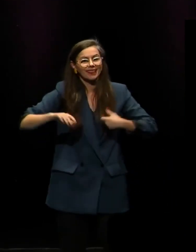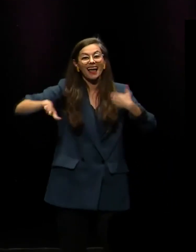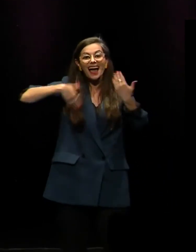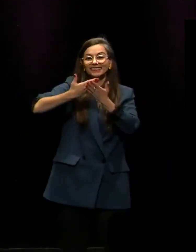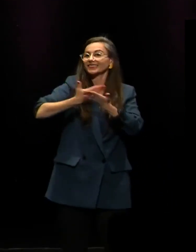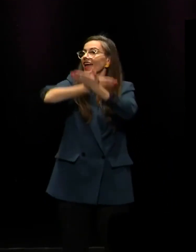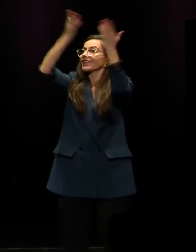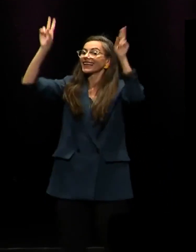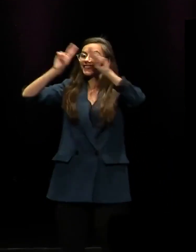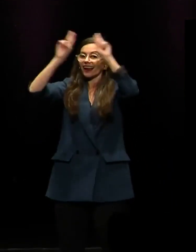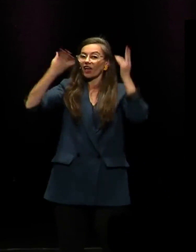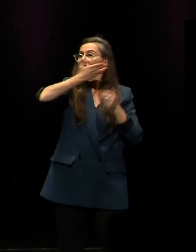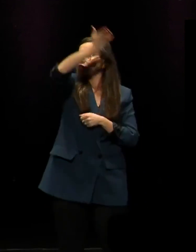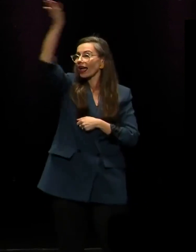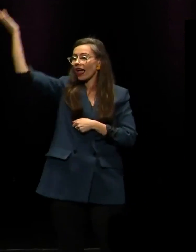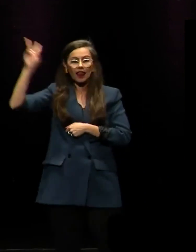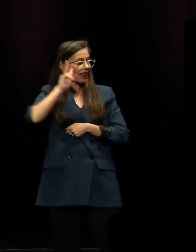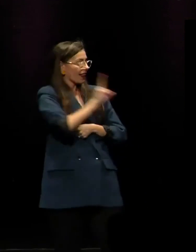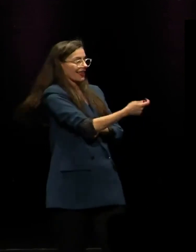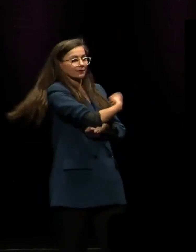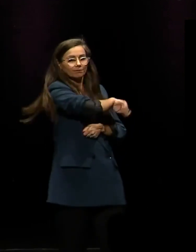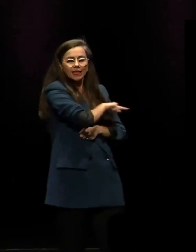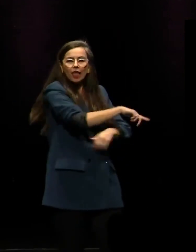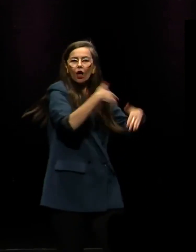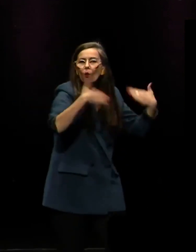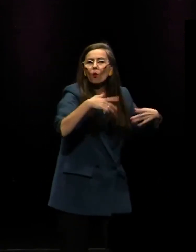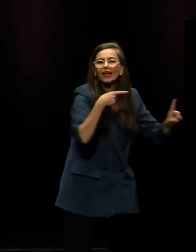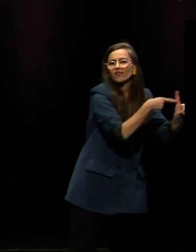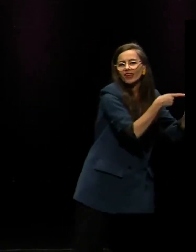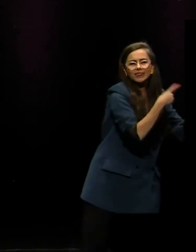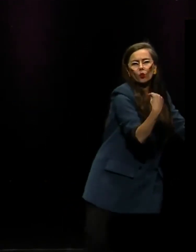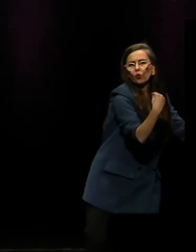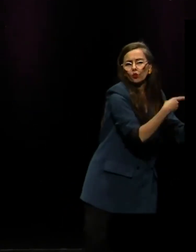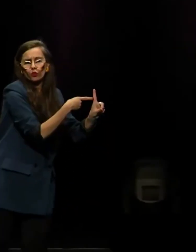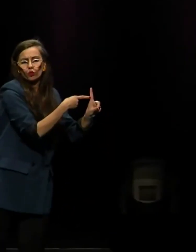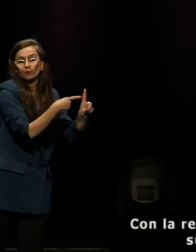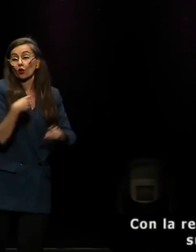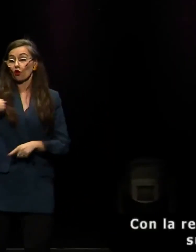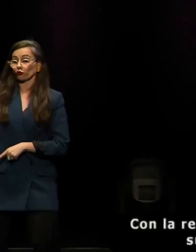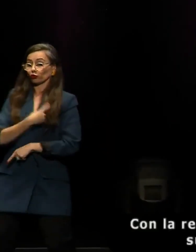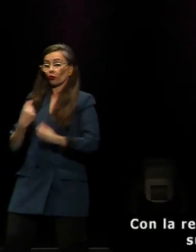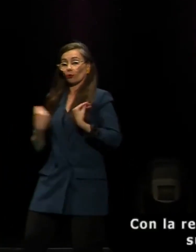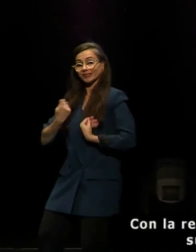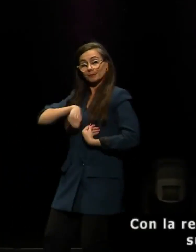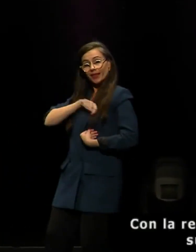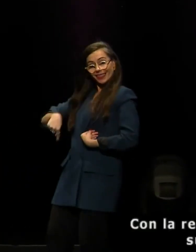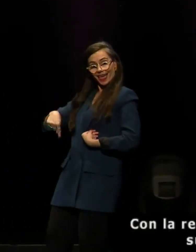historia, nuestra lengua, que son nuestras fortalezas, es nuestra fachada, es lo que tenemos que cuidar.